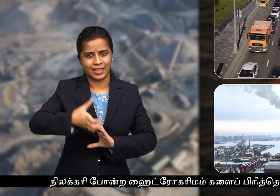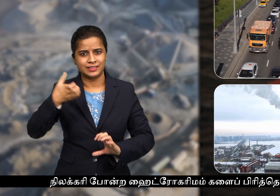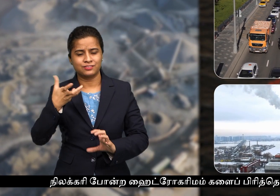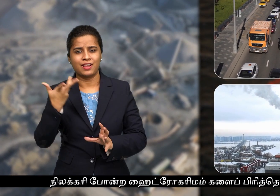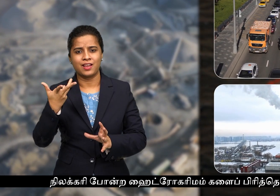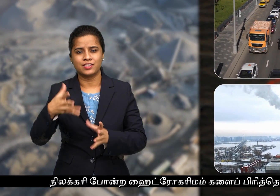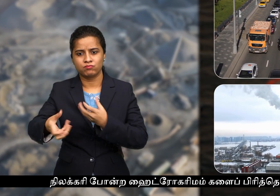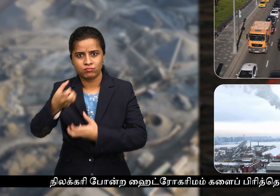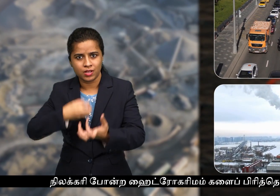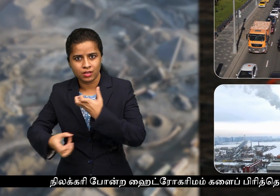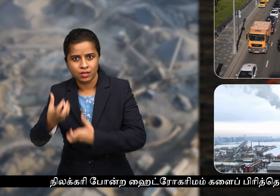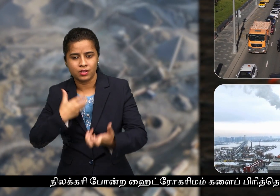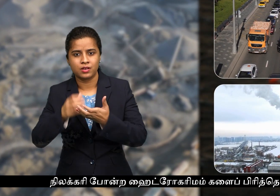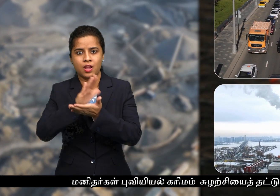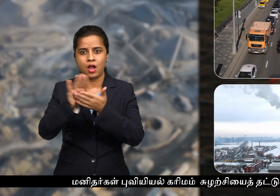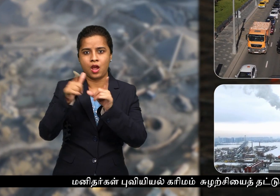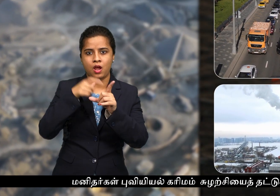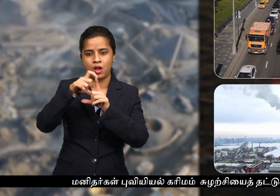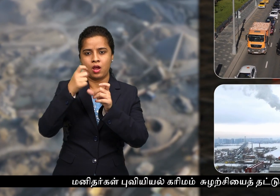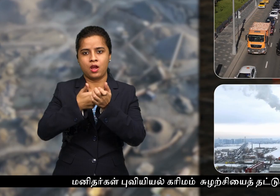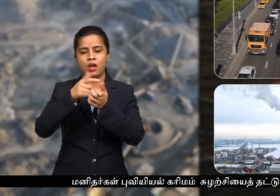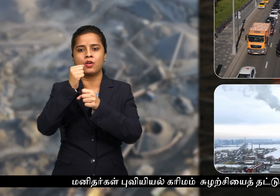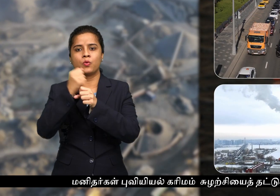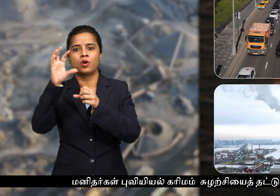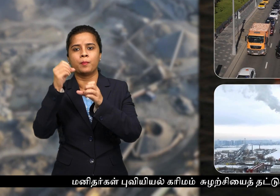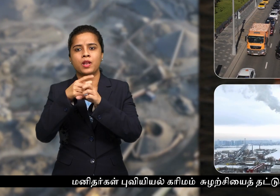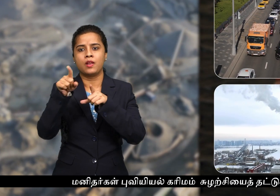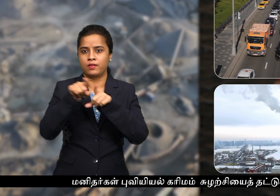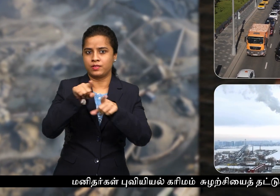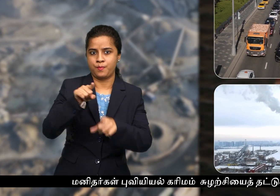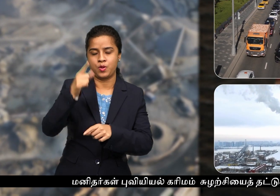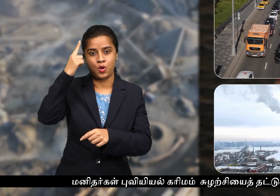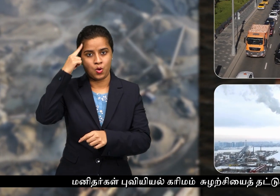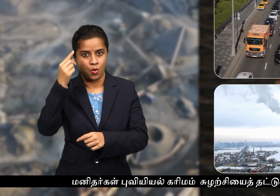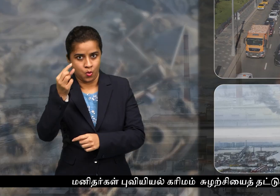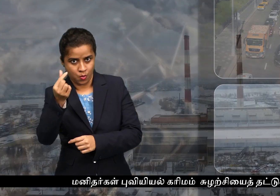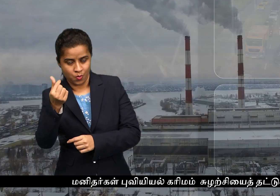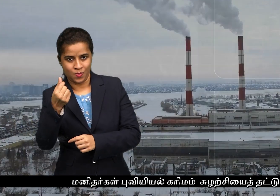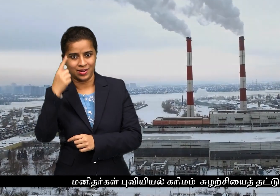கரிமங்களை பிரித்தெடுப்பதன் மூலம் மனிதர்கள் புவியியல் கரிமம் சுழற்சியை தடுக்கிறார்கள்.